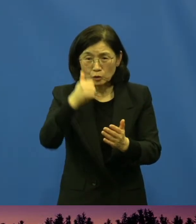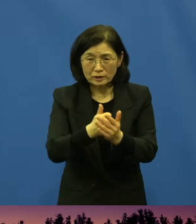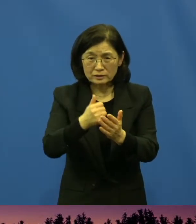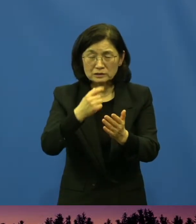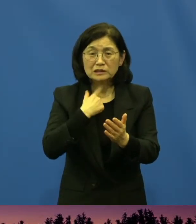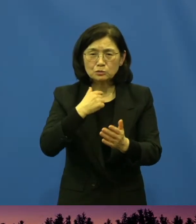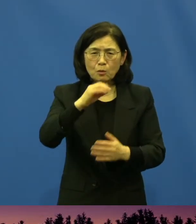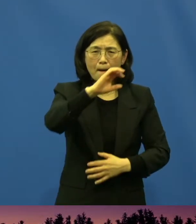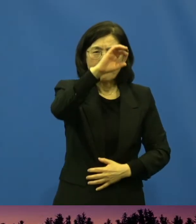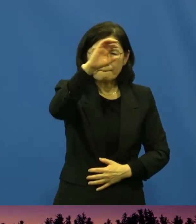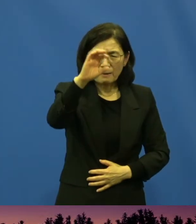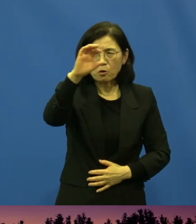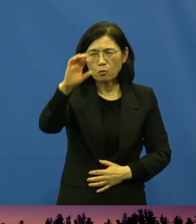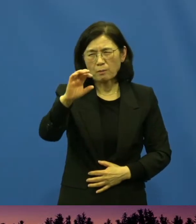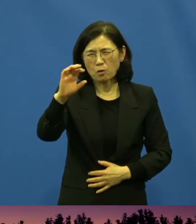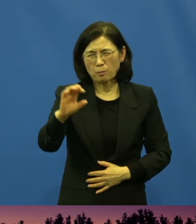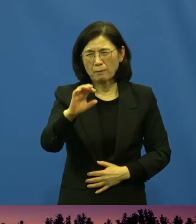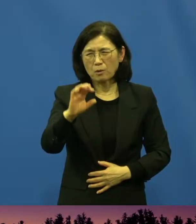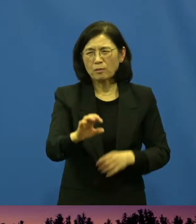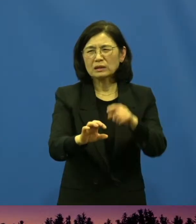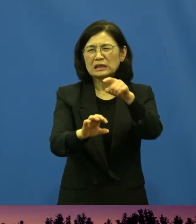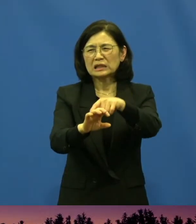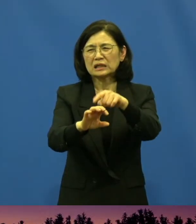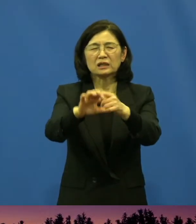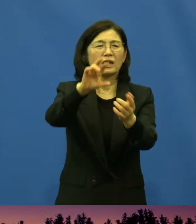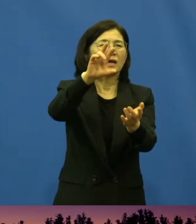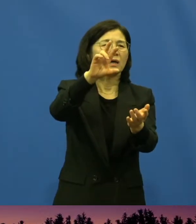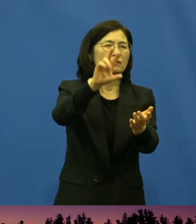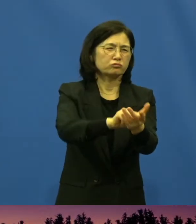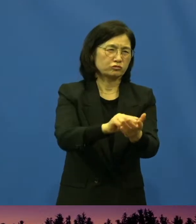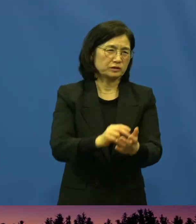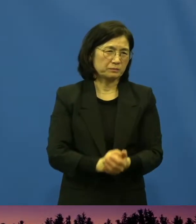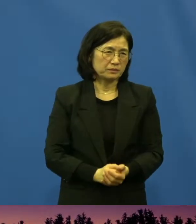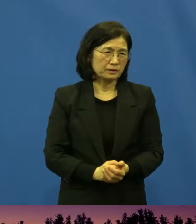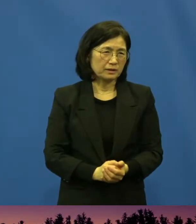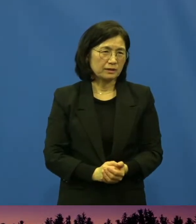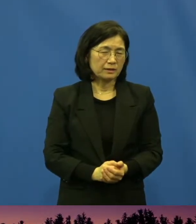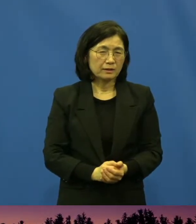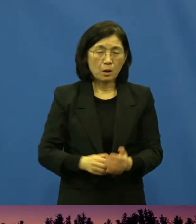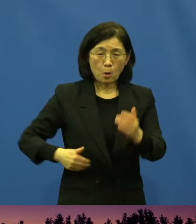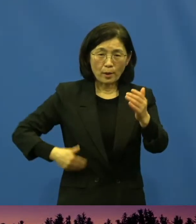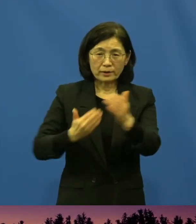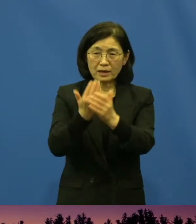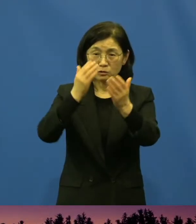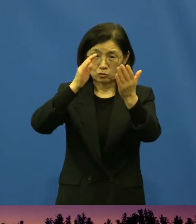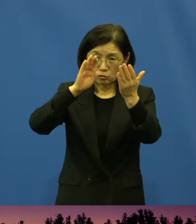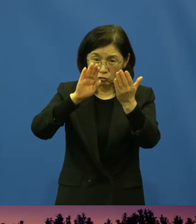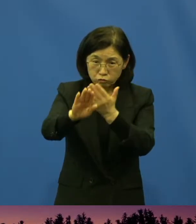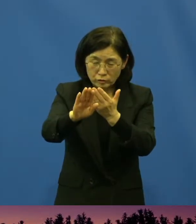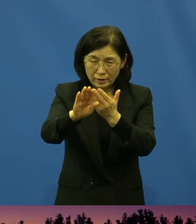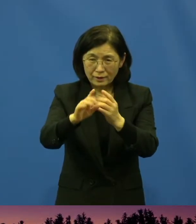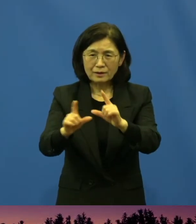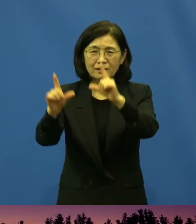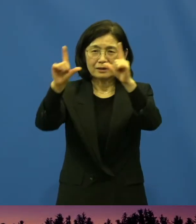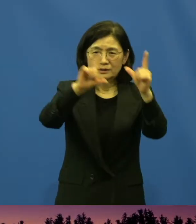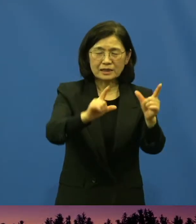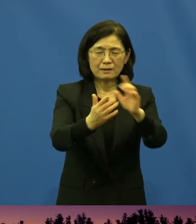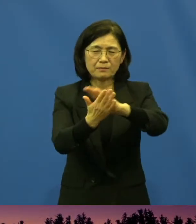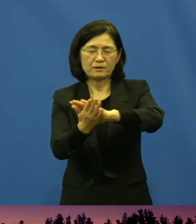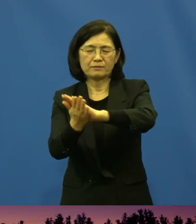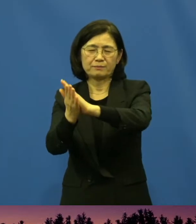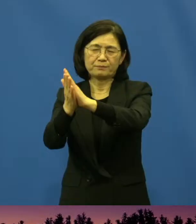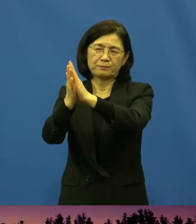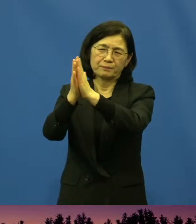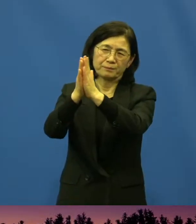회개 다음에는 뭐가 와요? 변화된 삶이 따라오는 거죠. 그게 참된 회개인가 아닌가를 알 수